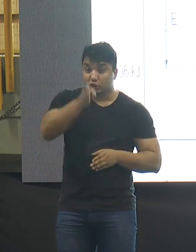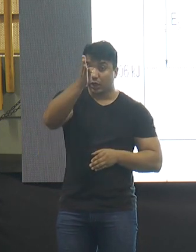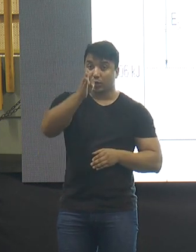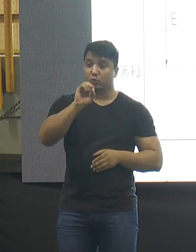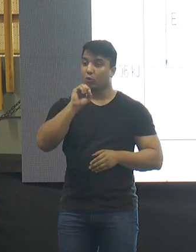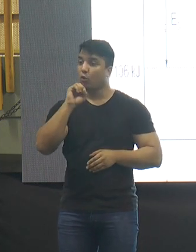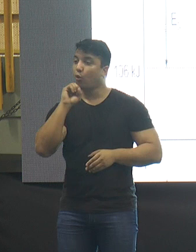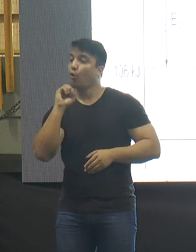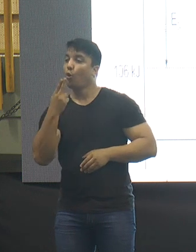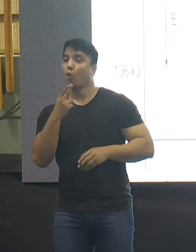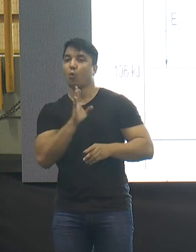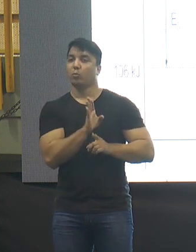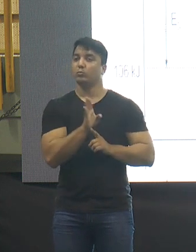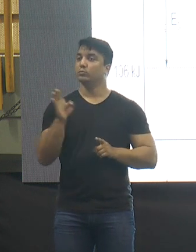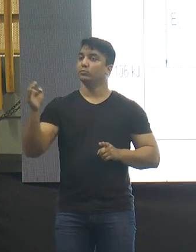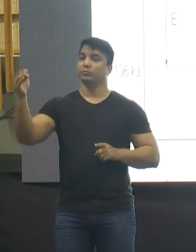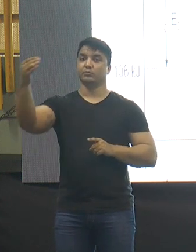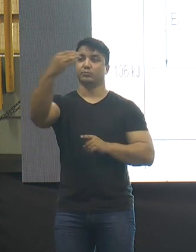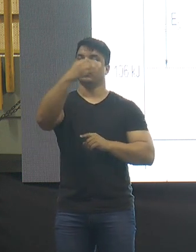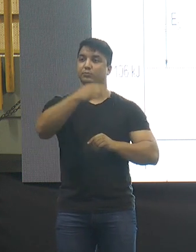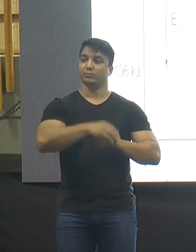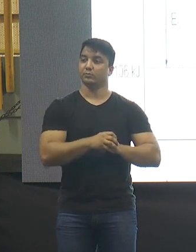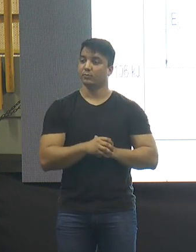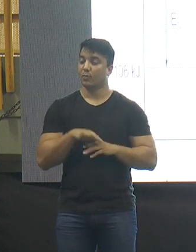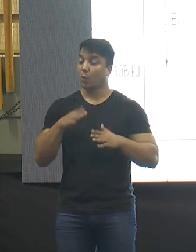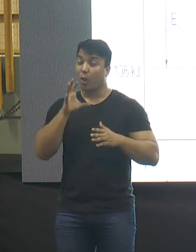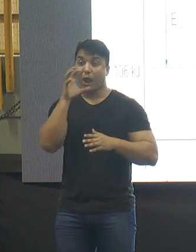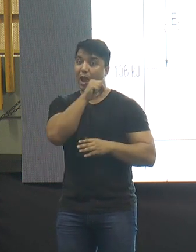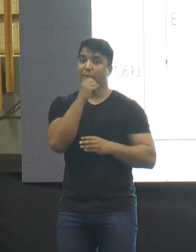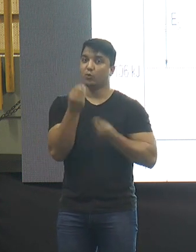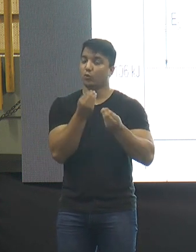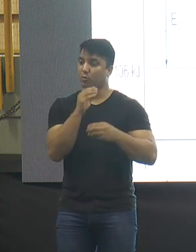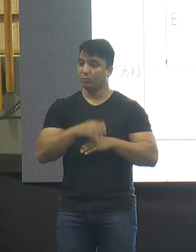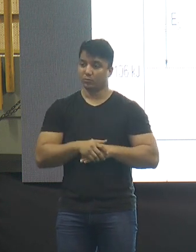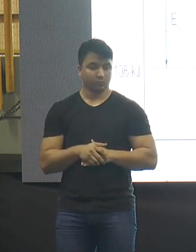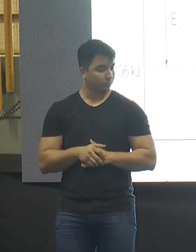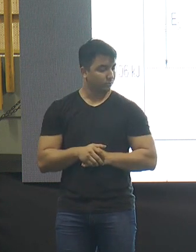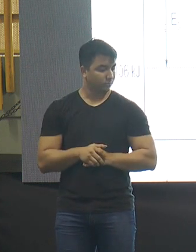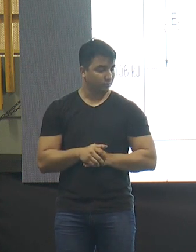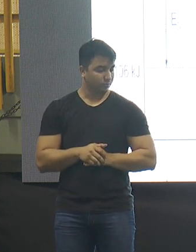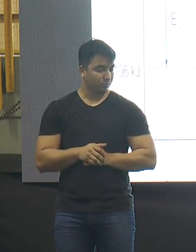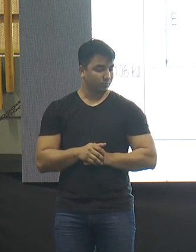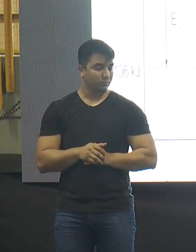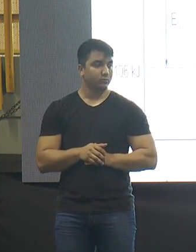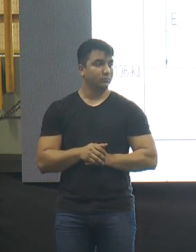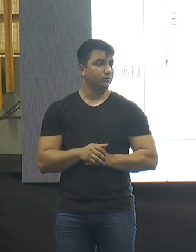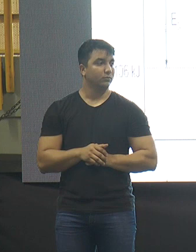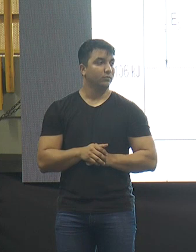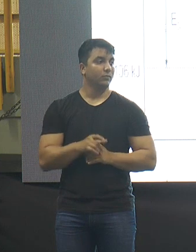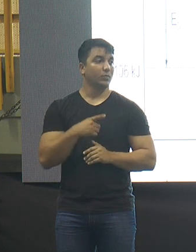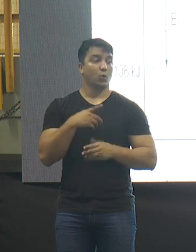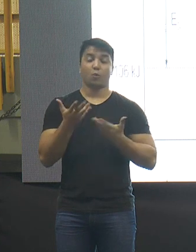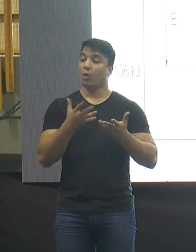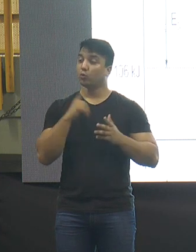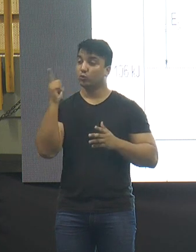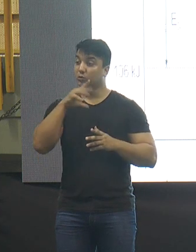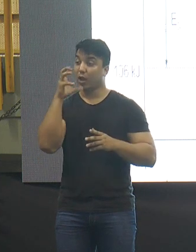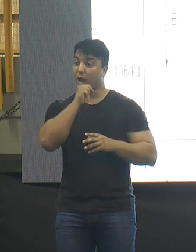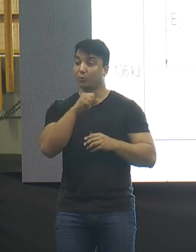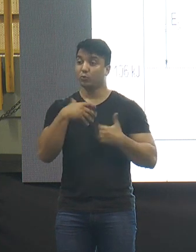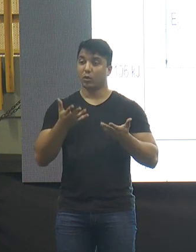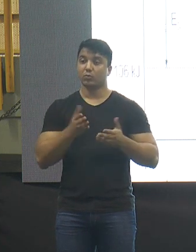direto ou que eu venha passando pela lateral até chegar ao portão? Em qual dos 2 casos eu chego mais